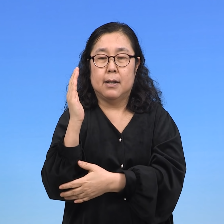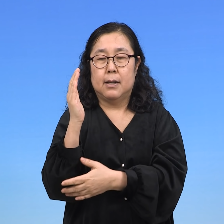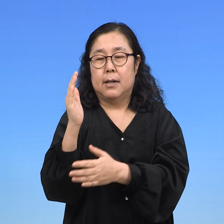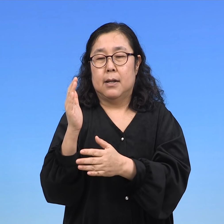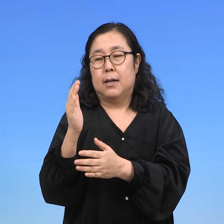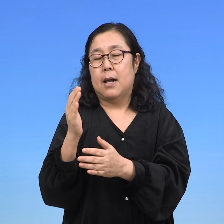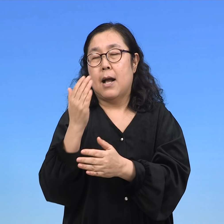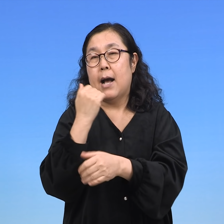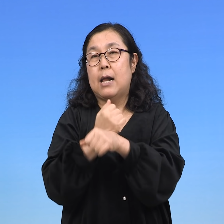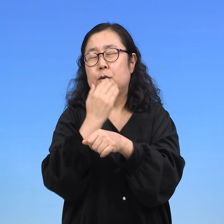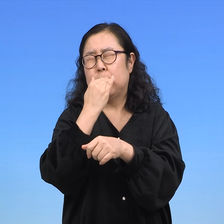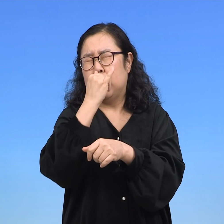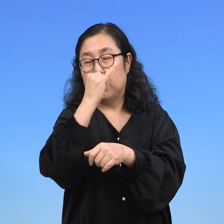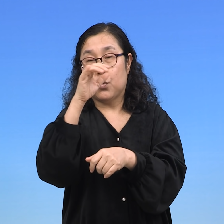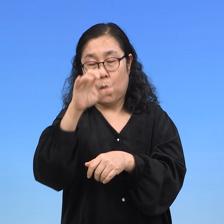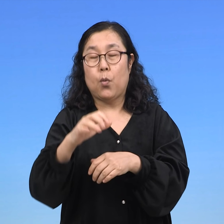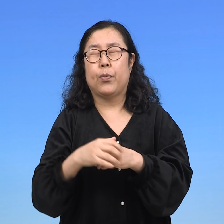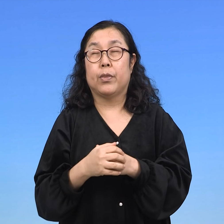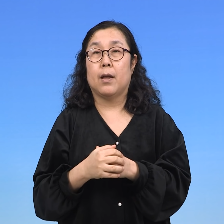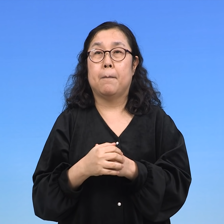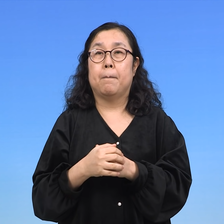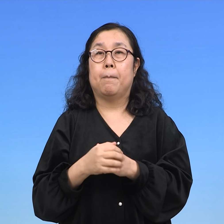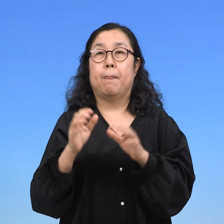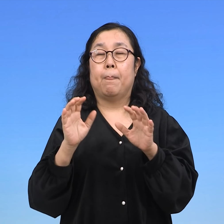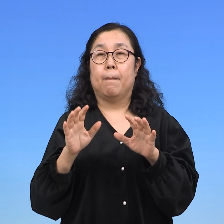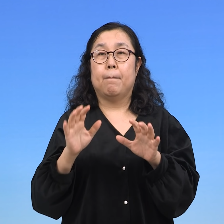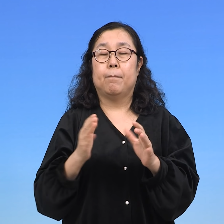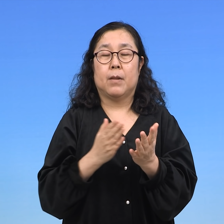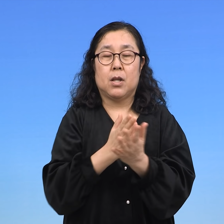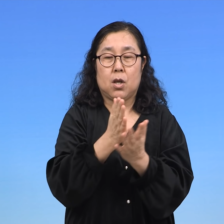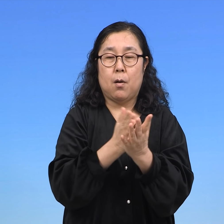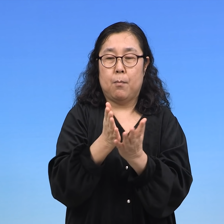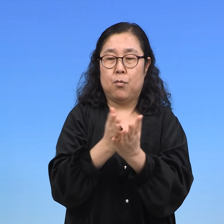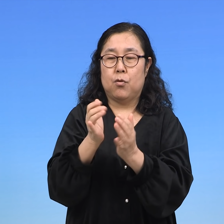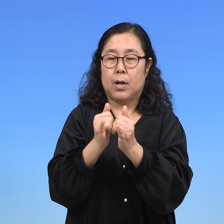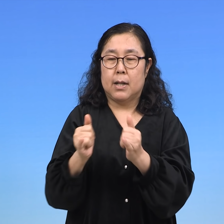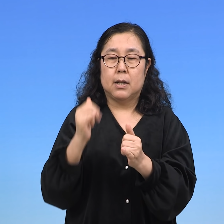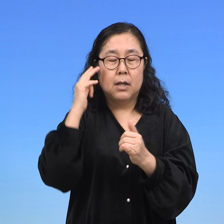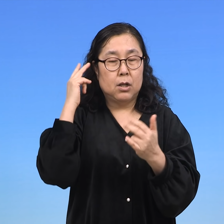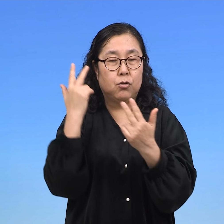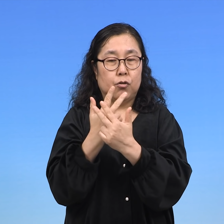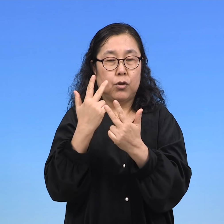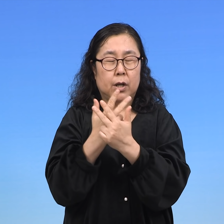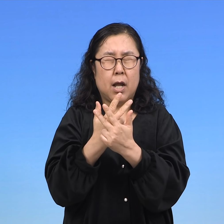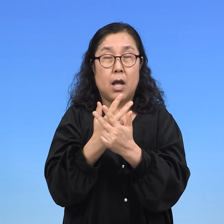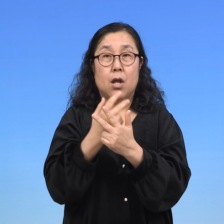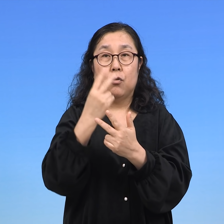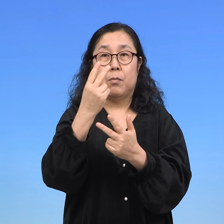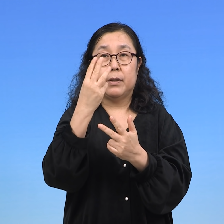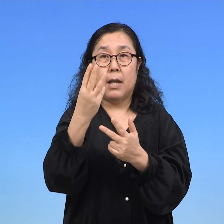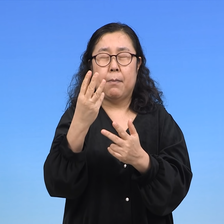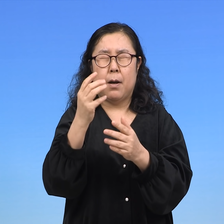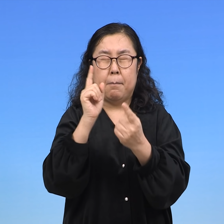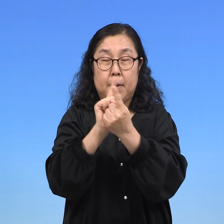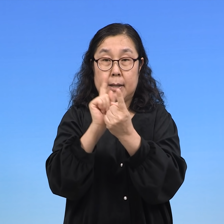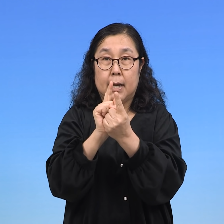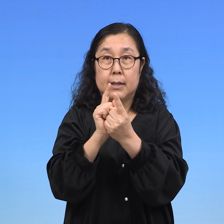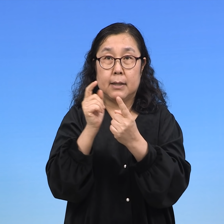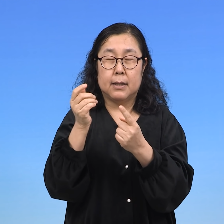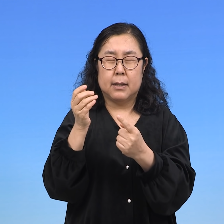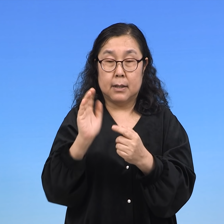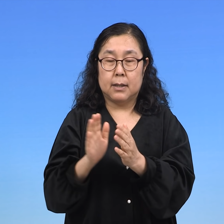요즘도요, 가평 우리 마을을 위해서 전문가들을 많을 때 일주일에 2번, 3번씩 제가 만나가지만, 예전에는